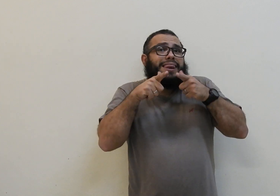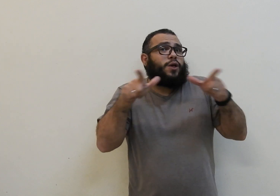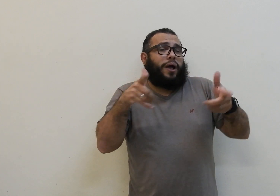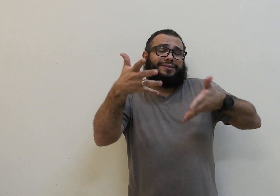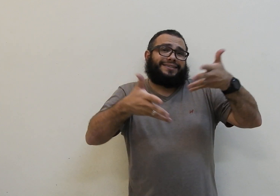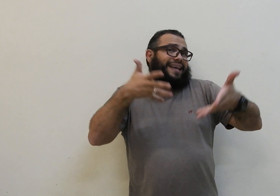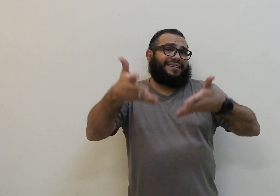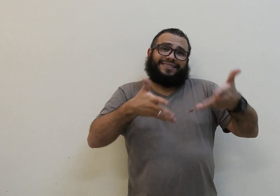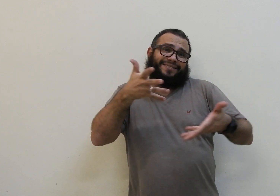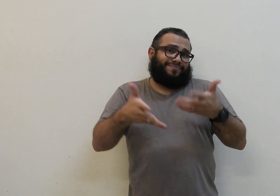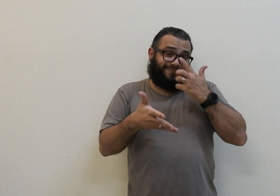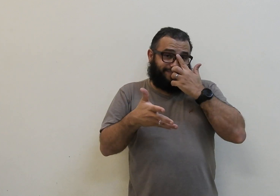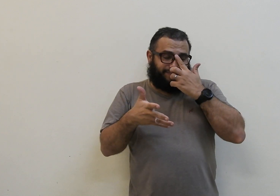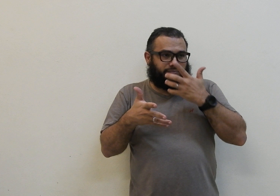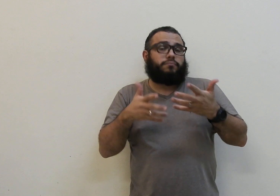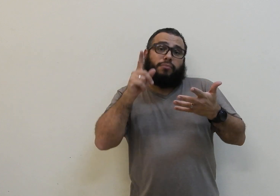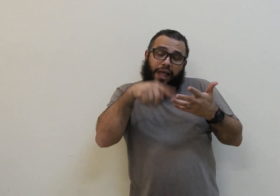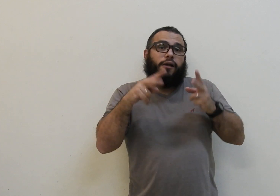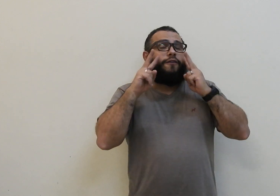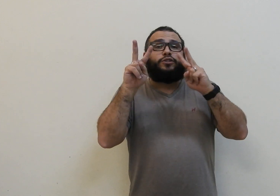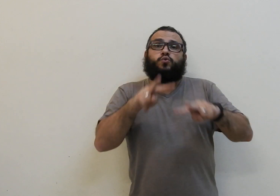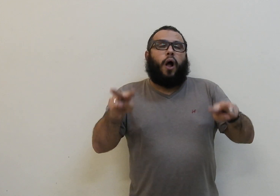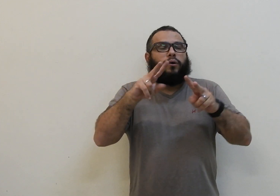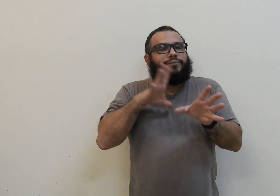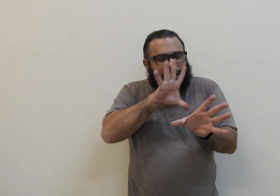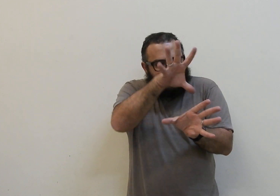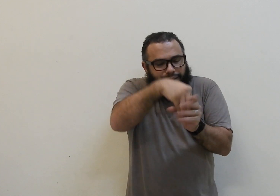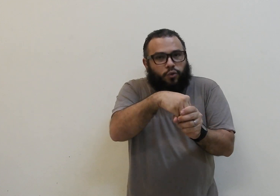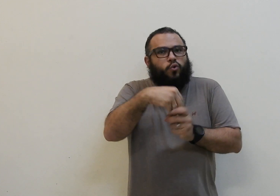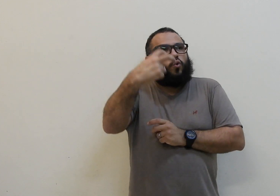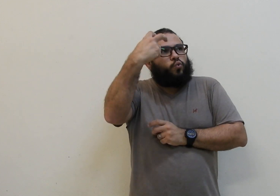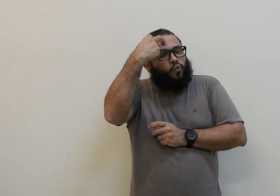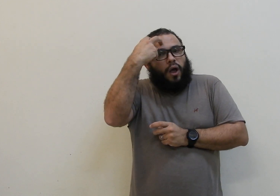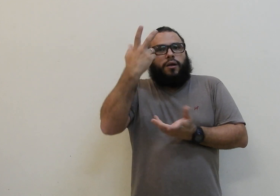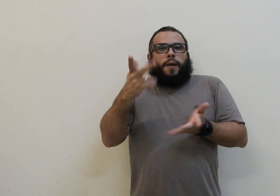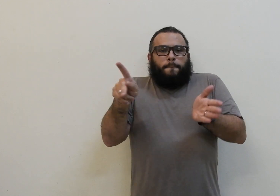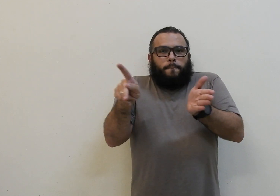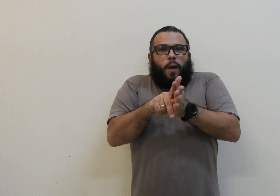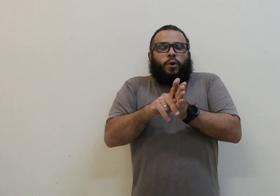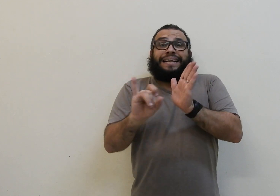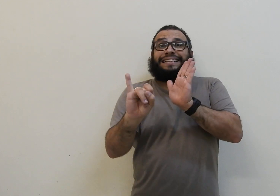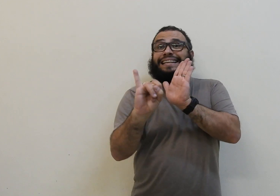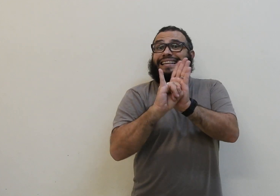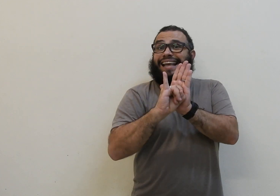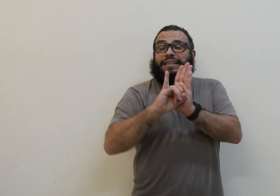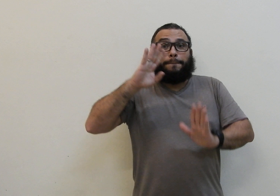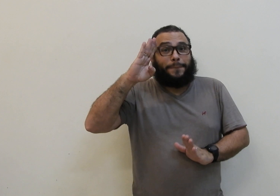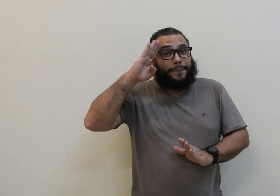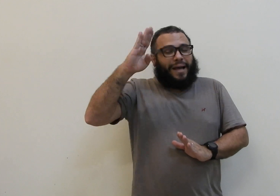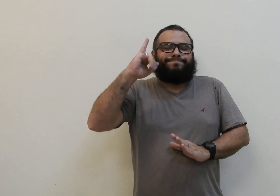visual. Afinal de contas, a língua de sinais é visual, como vocês mesmos estão assistindo a aula hoje em língua